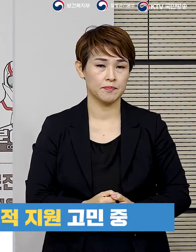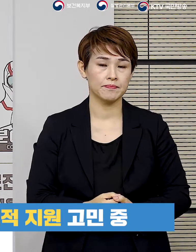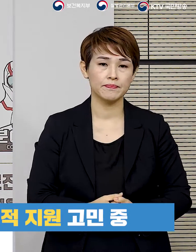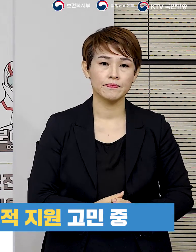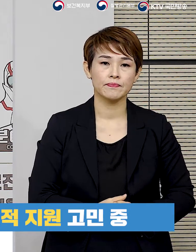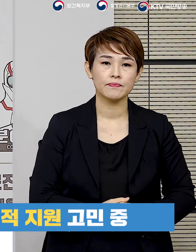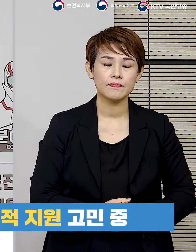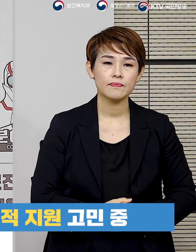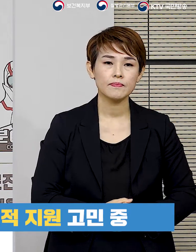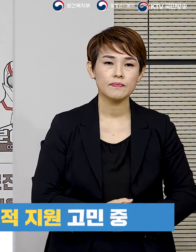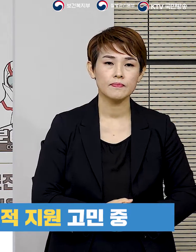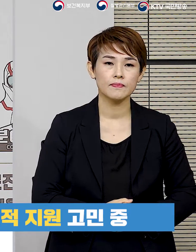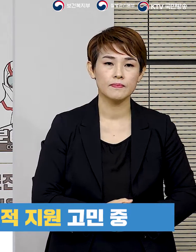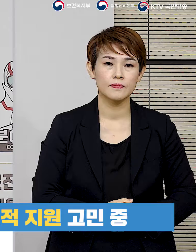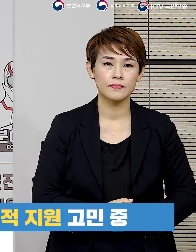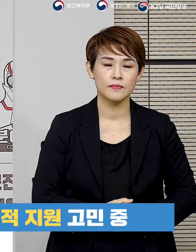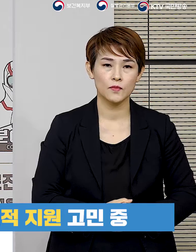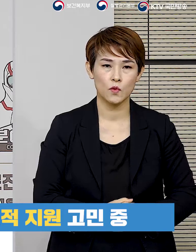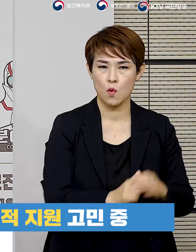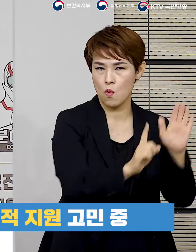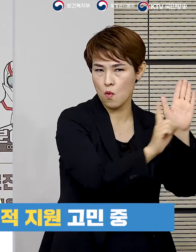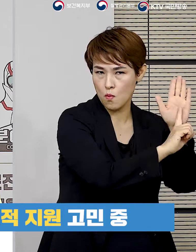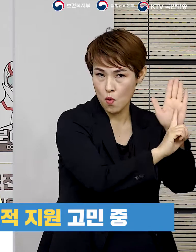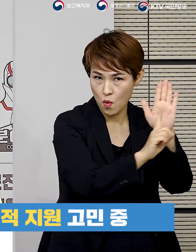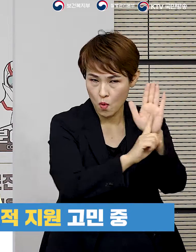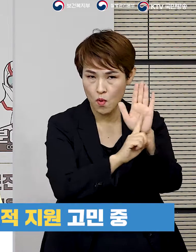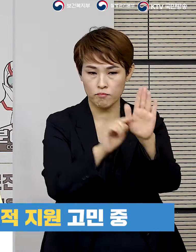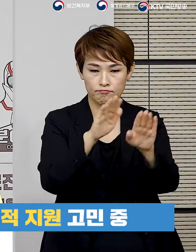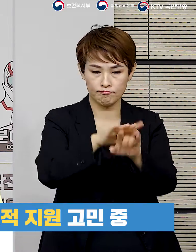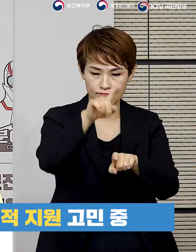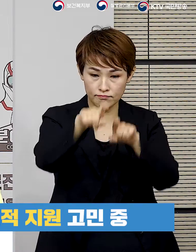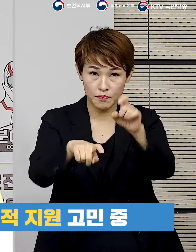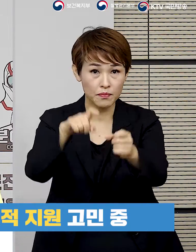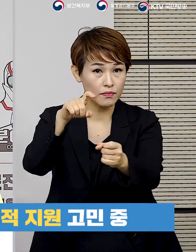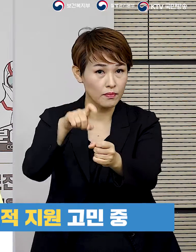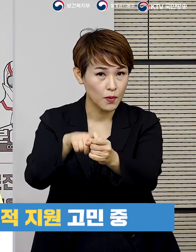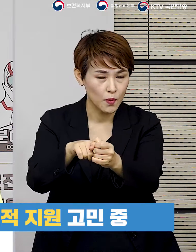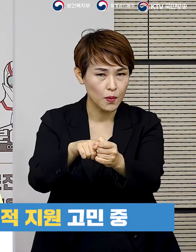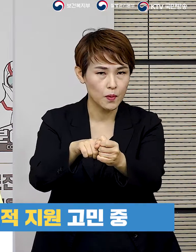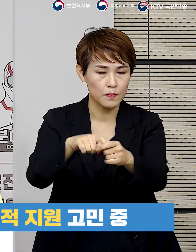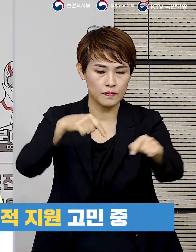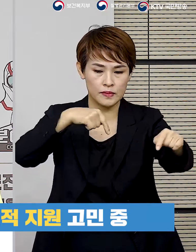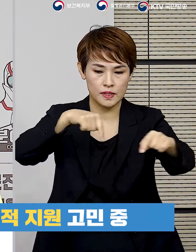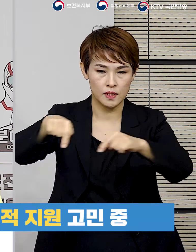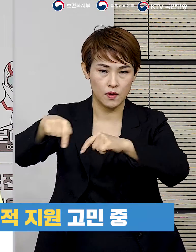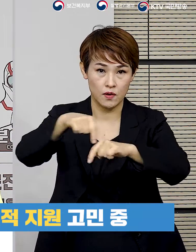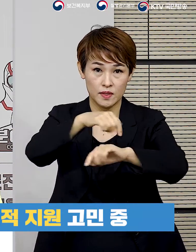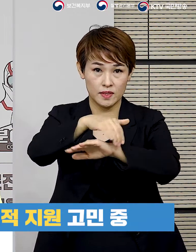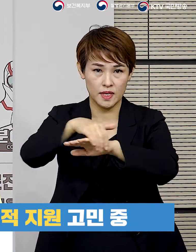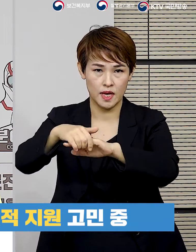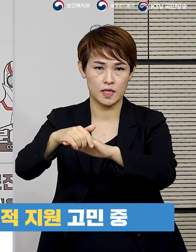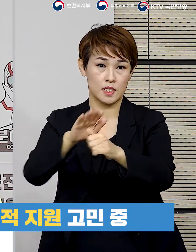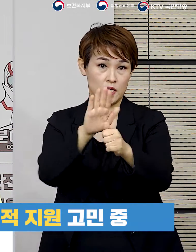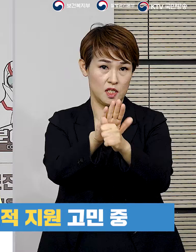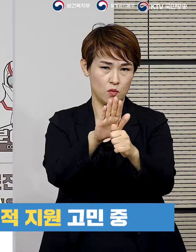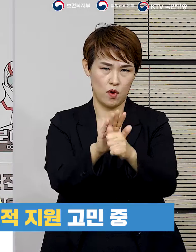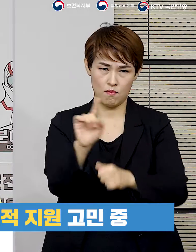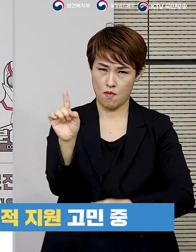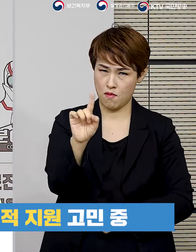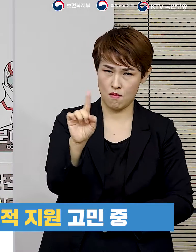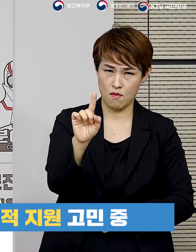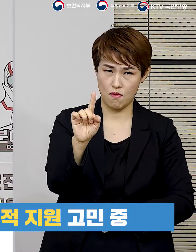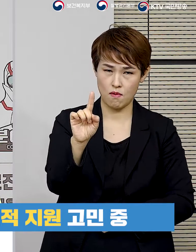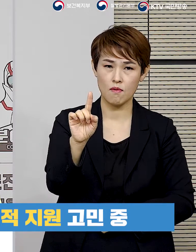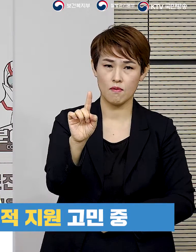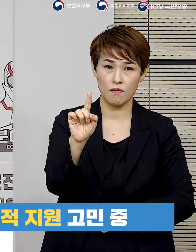같이 고려를 하고 있다는 말씀은 이미 드린 바가 있고, 또 적절한 홍보와 이행을 위한 정책적